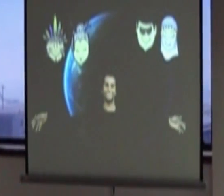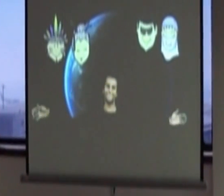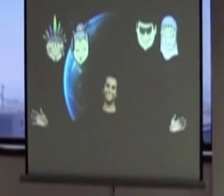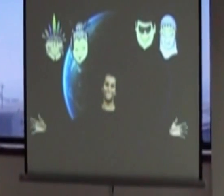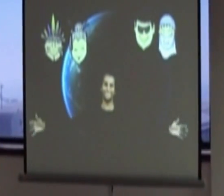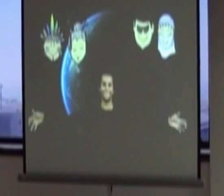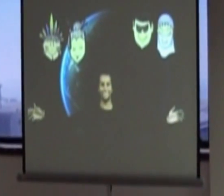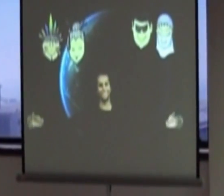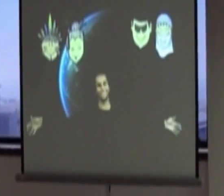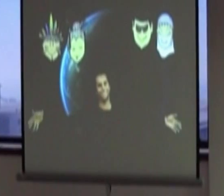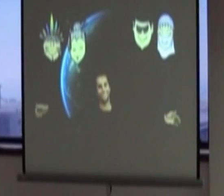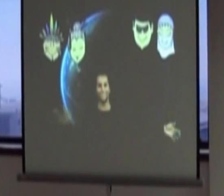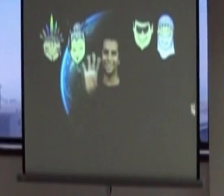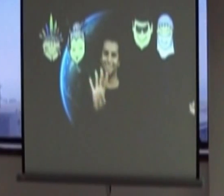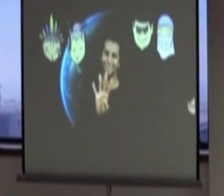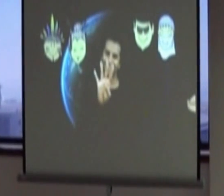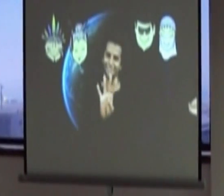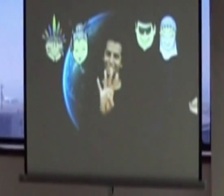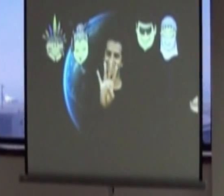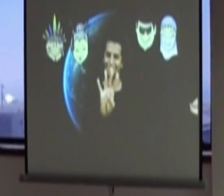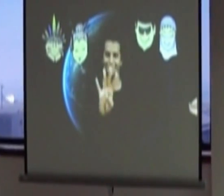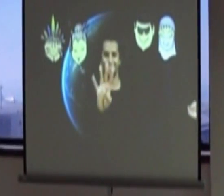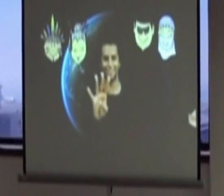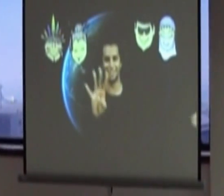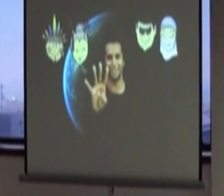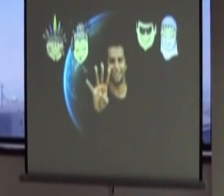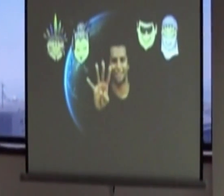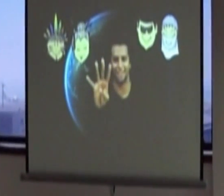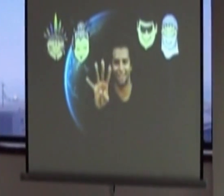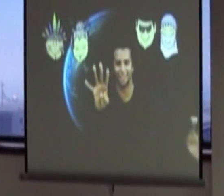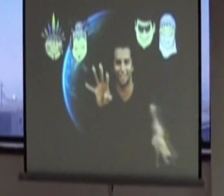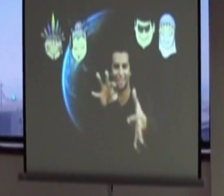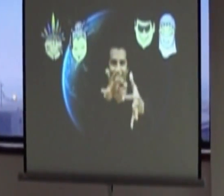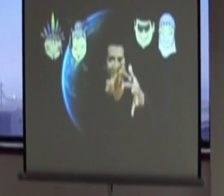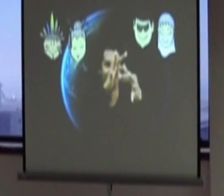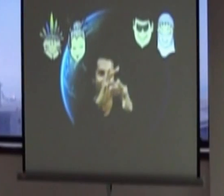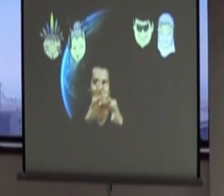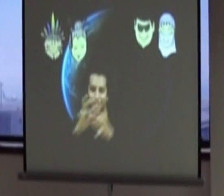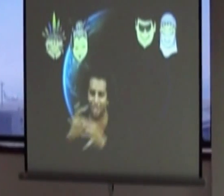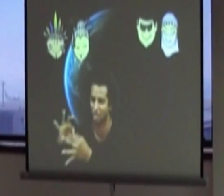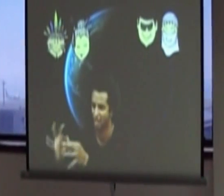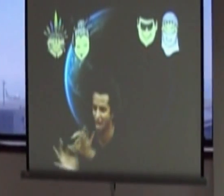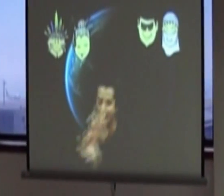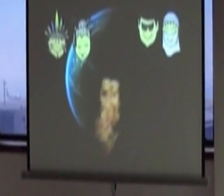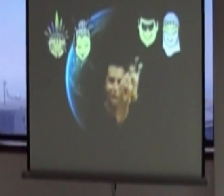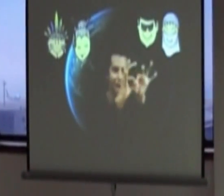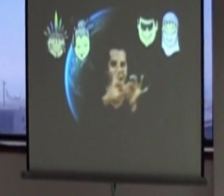Aves japonesas, aves negras, aves indígenas, aves cegas, todos estão em